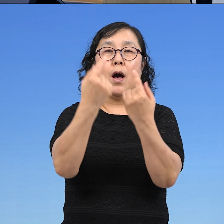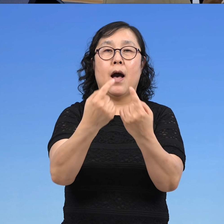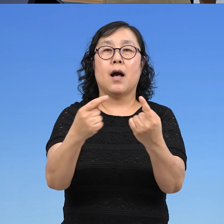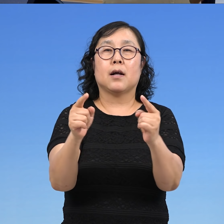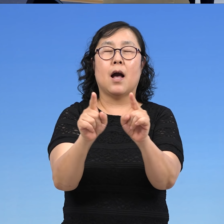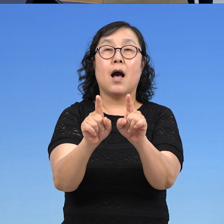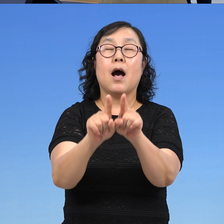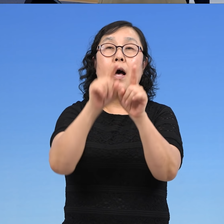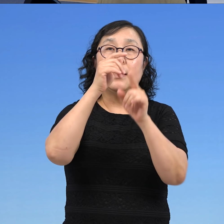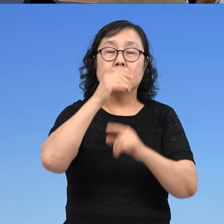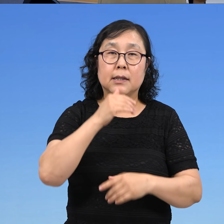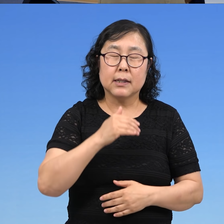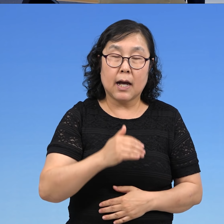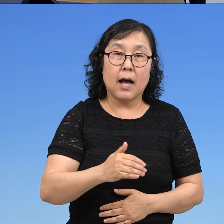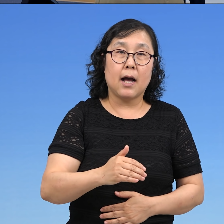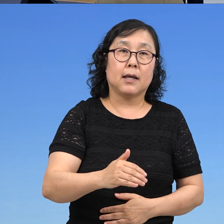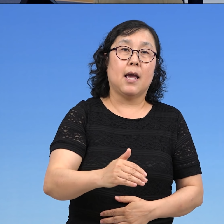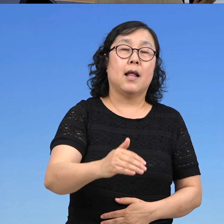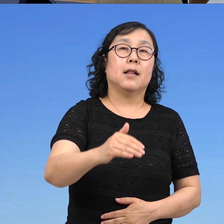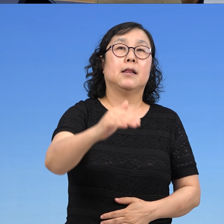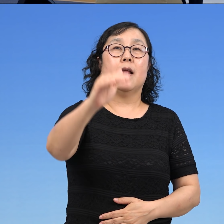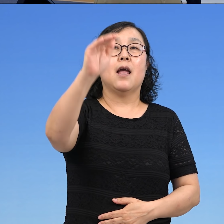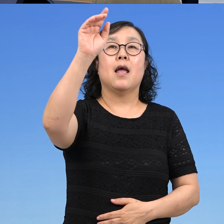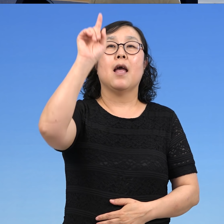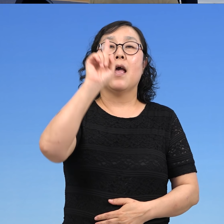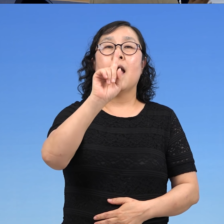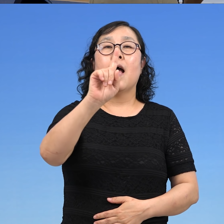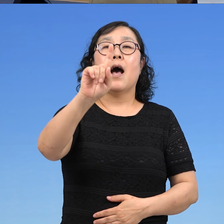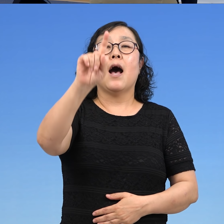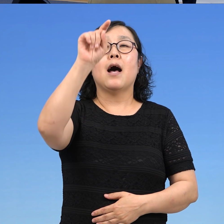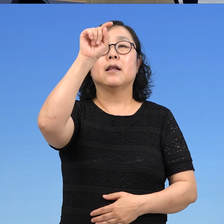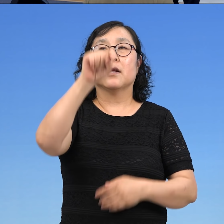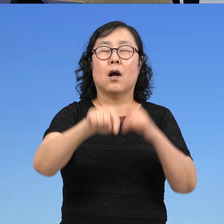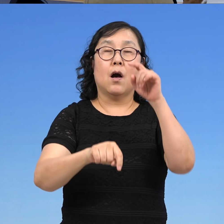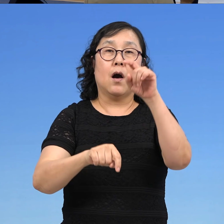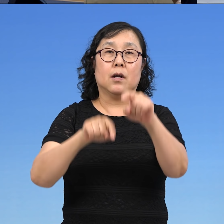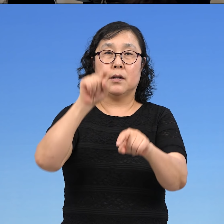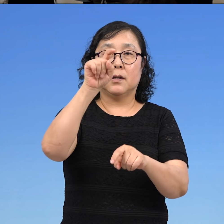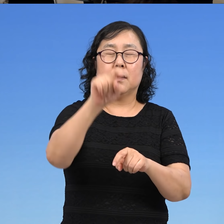대로 추와 g 가